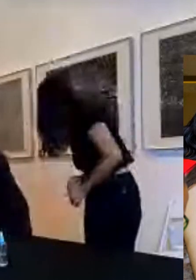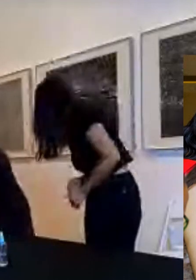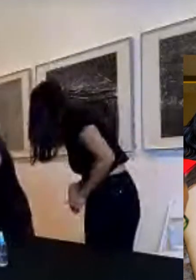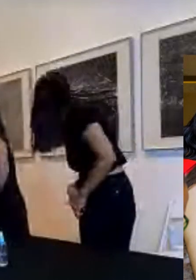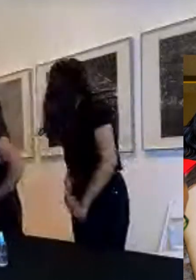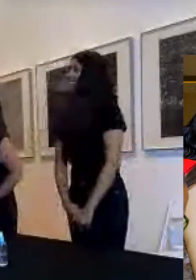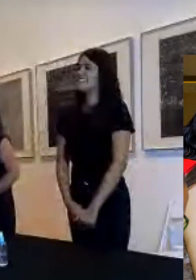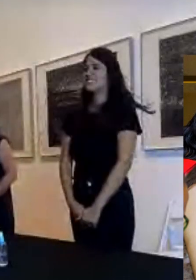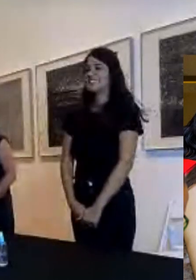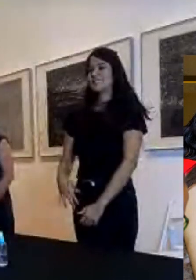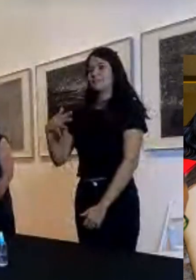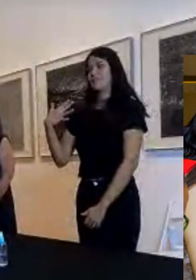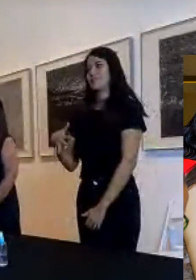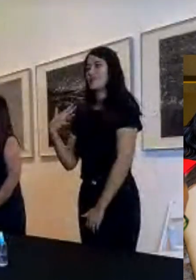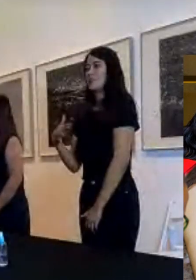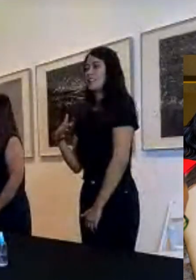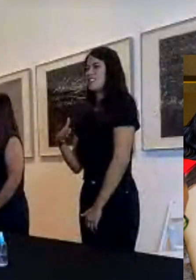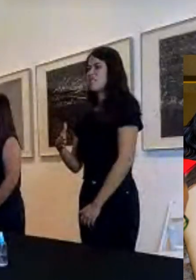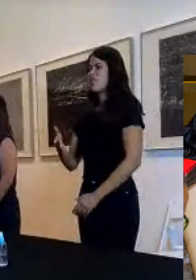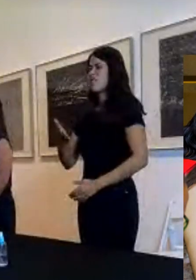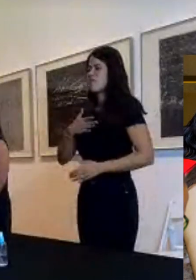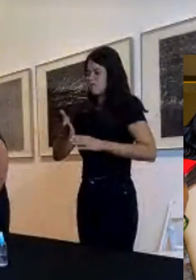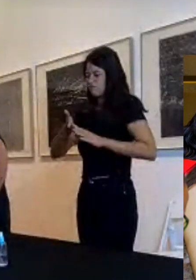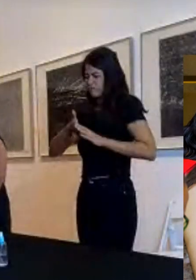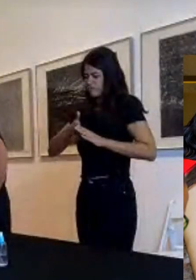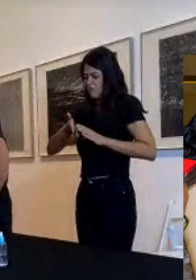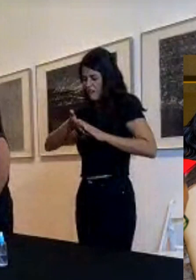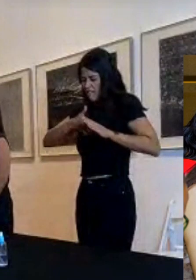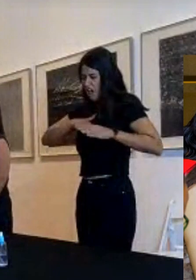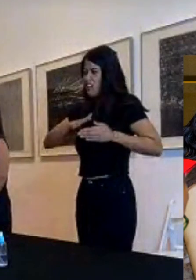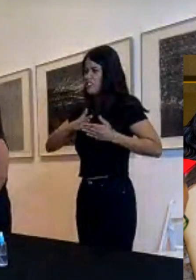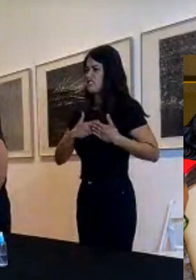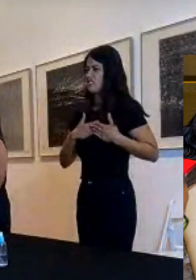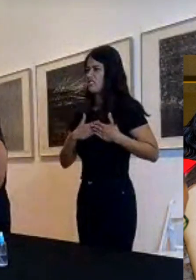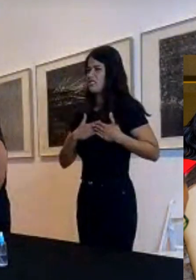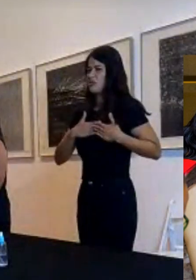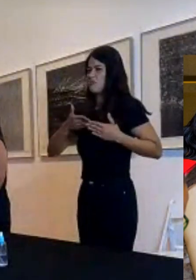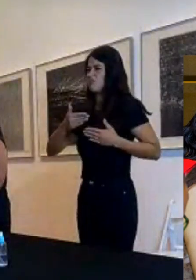fue muy importante porque llenó un vacío muy grande que había quedado en mí.